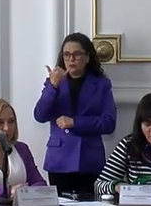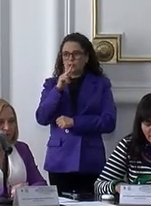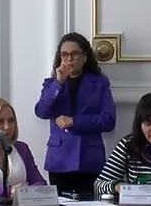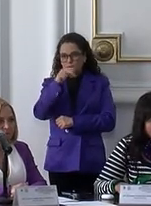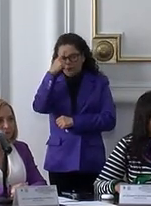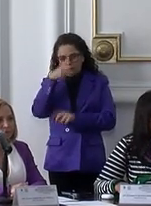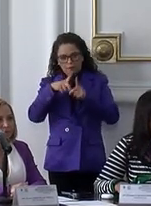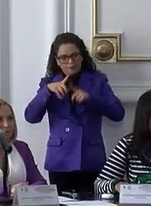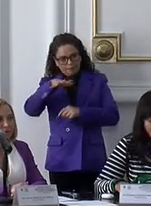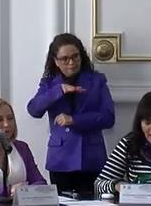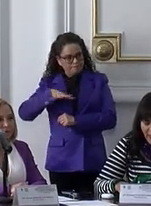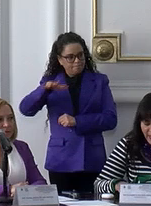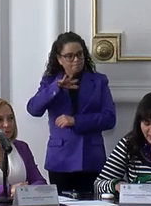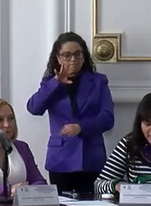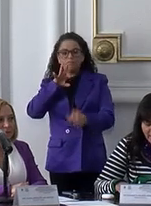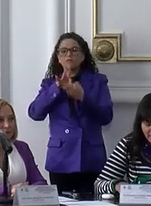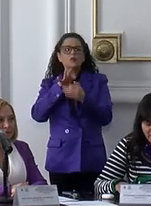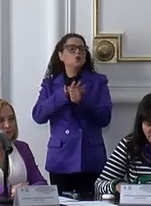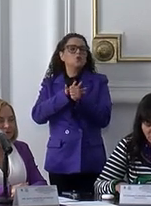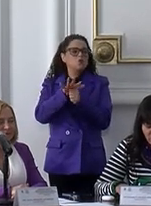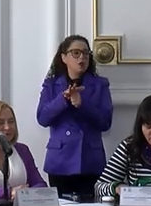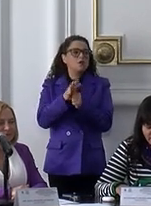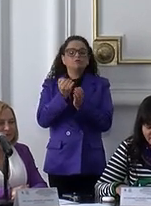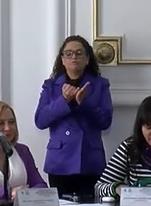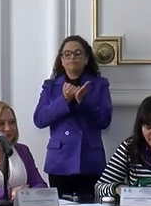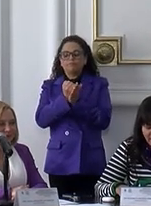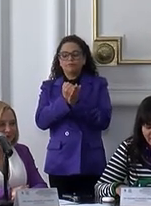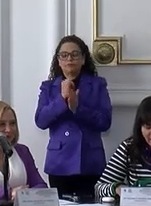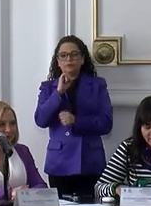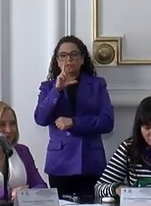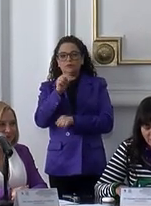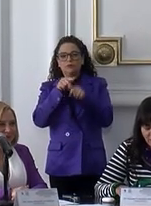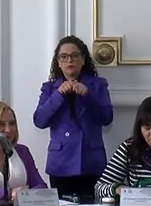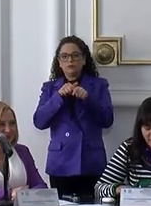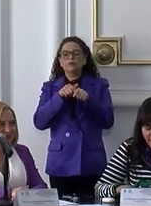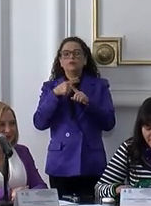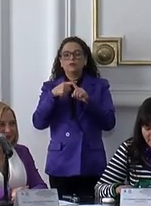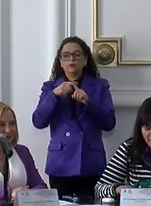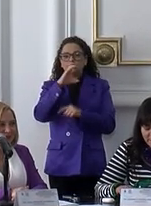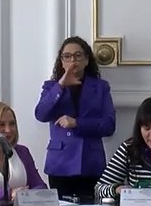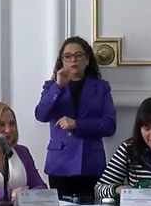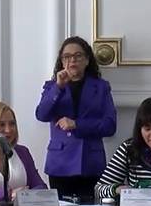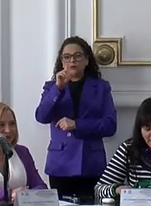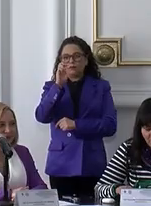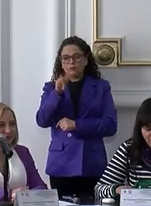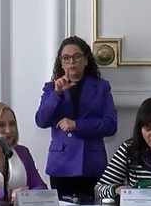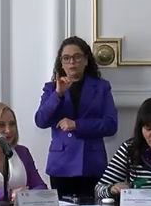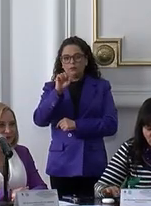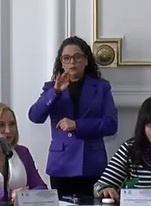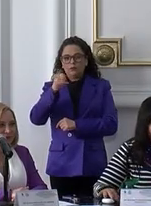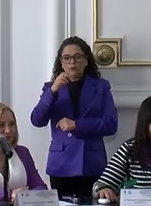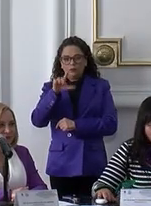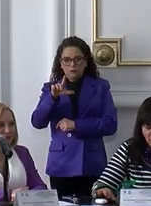Desarrollo relativo a la ratificación del C. Calderón Chelius Miguel para integrar por un